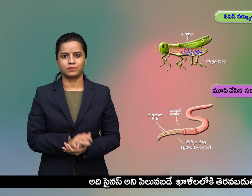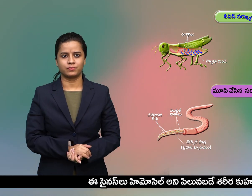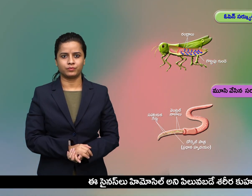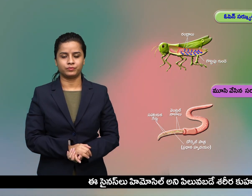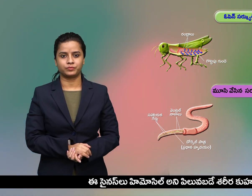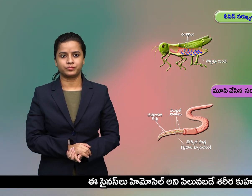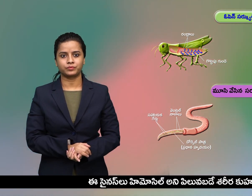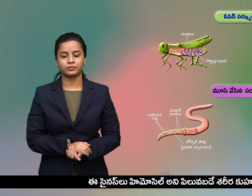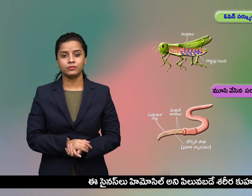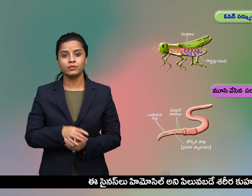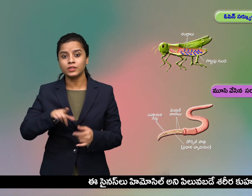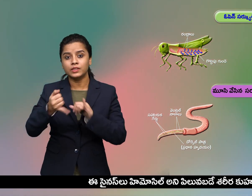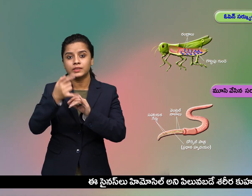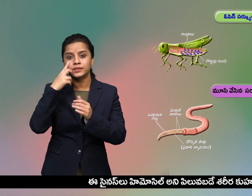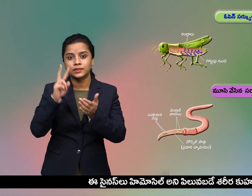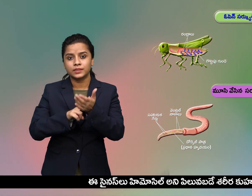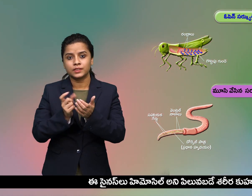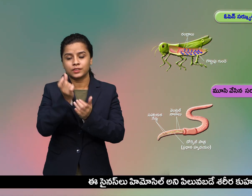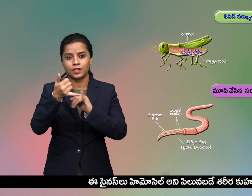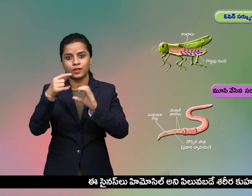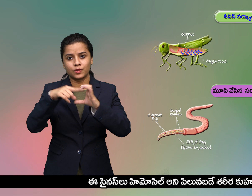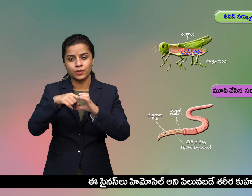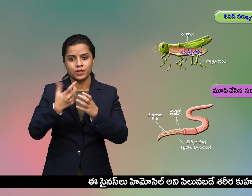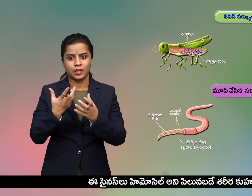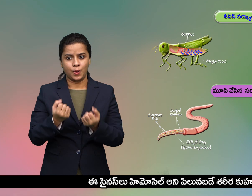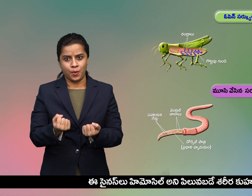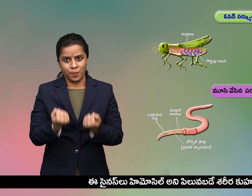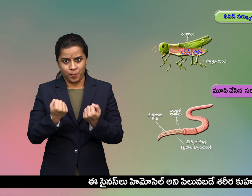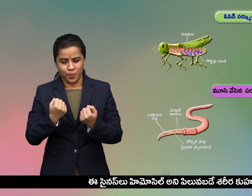ఈ సైనస్లు హిమోసిల్ అని పిలువబడే శరీర కుహరాలు.